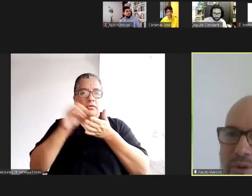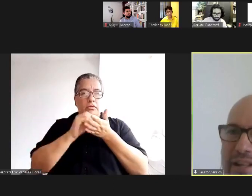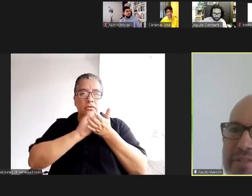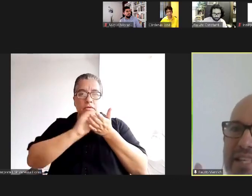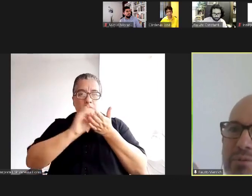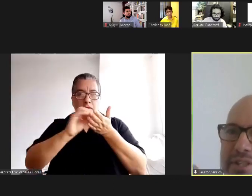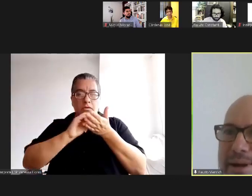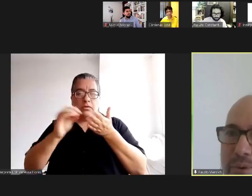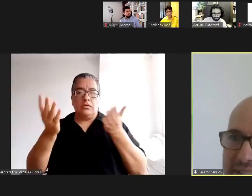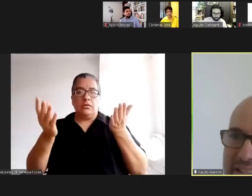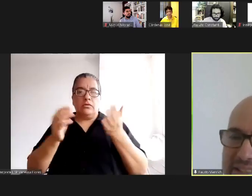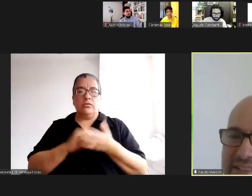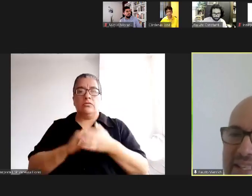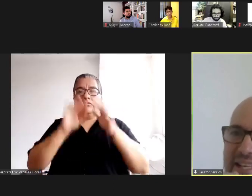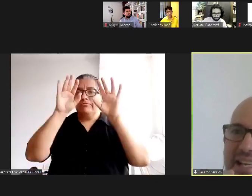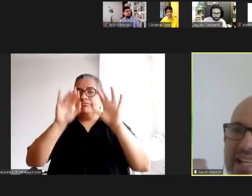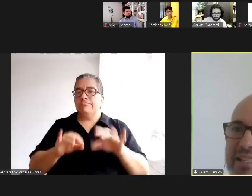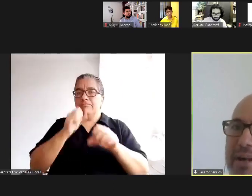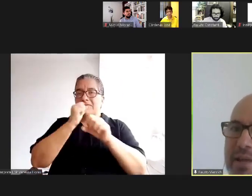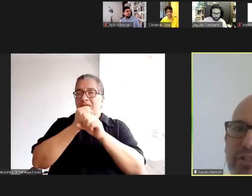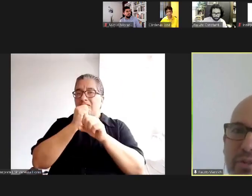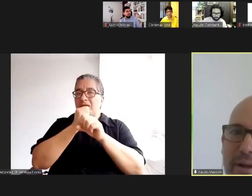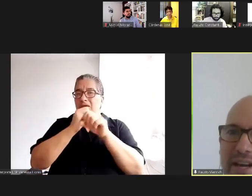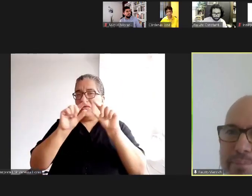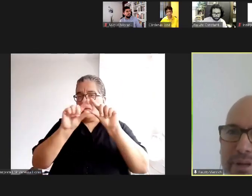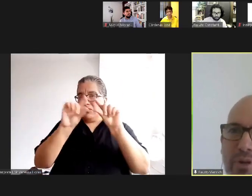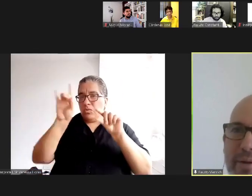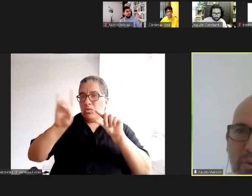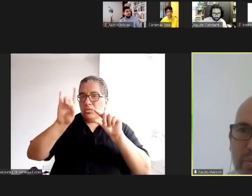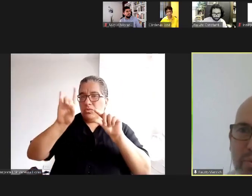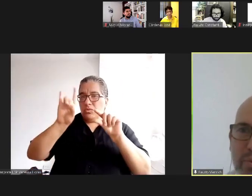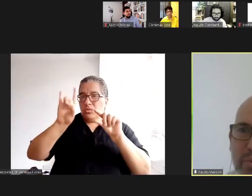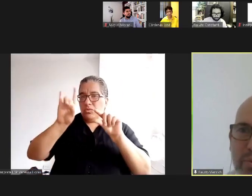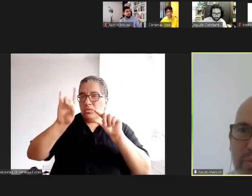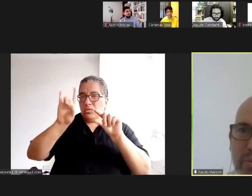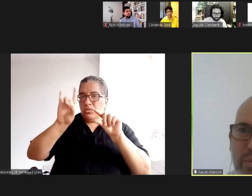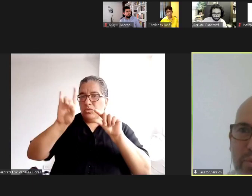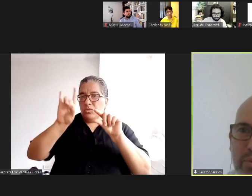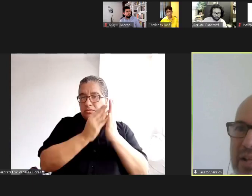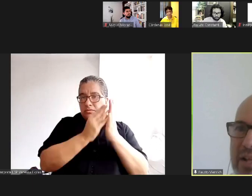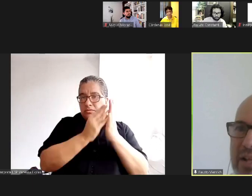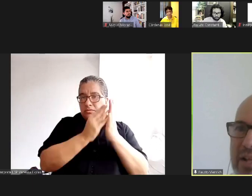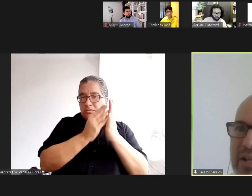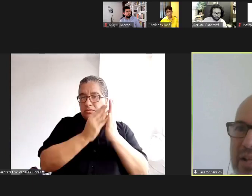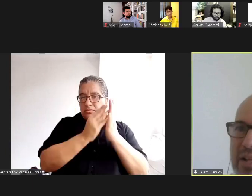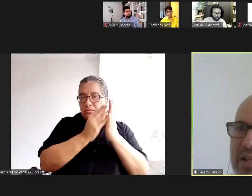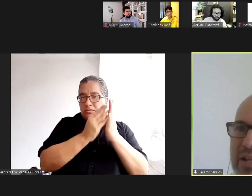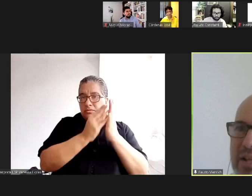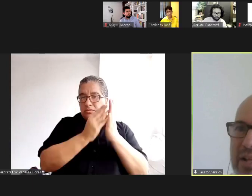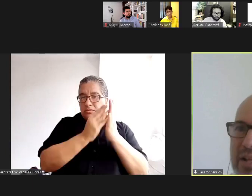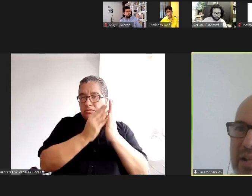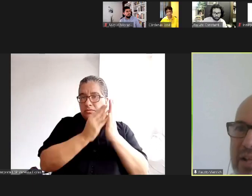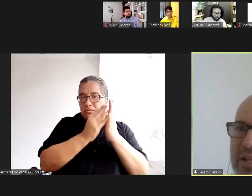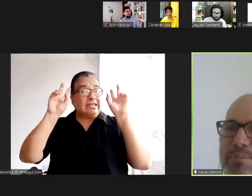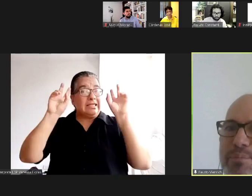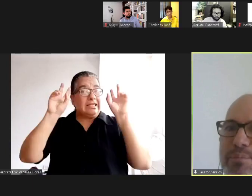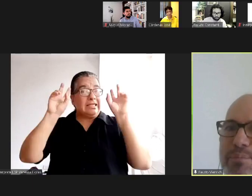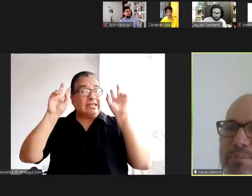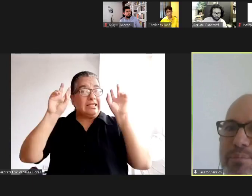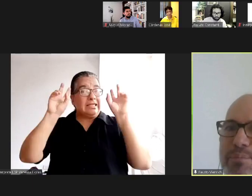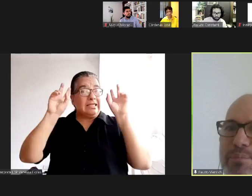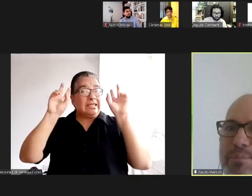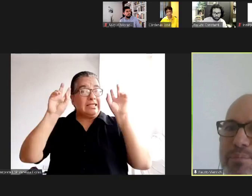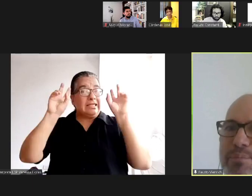una monografía, un trabajo de tesis. El tema que mencionaba respecto a la vacuna lo veo más relacionado con un tema de